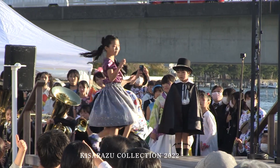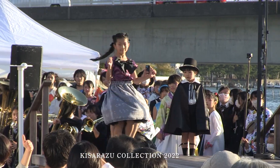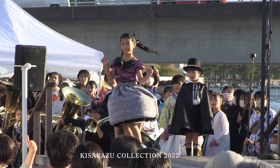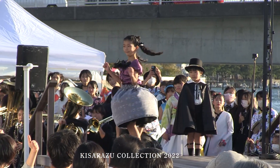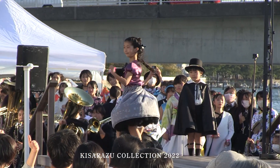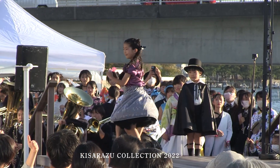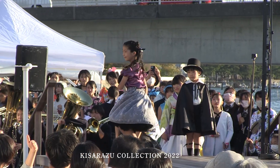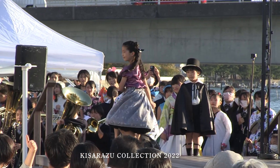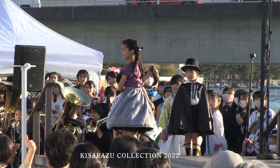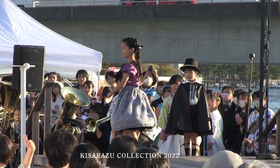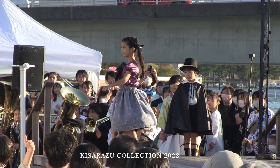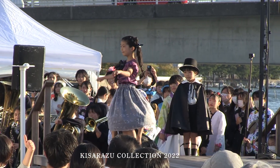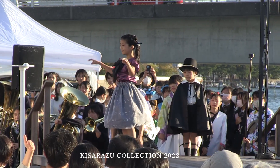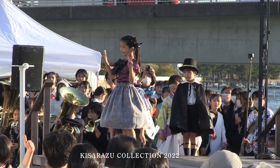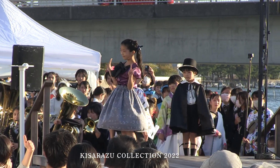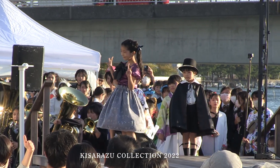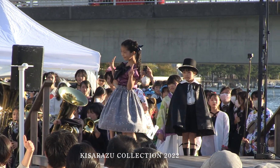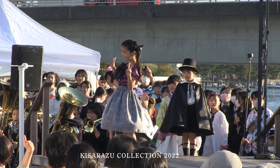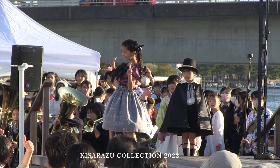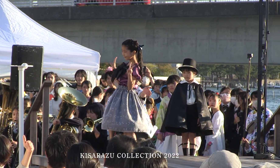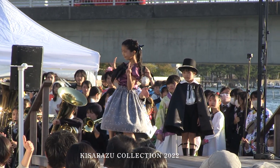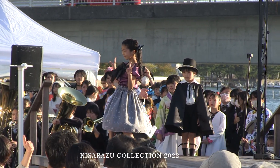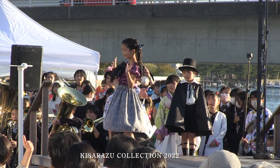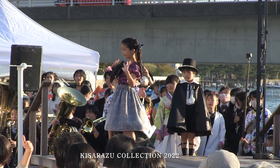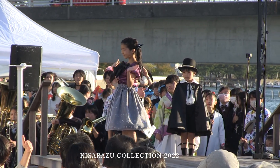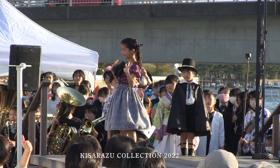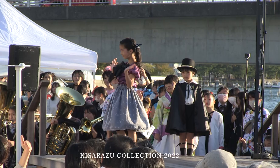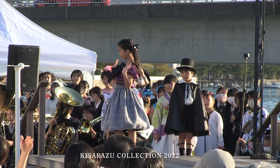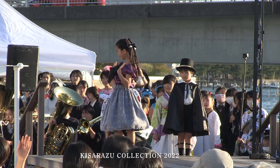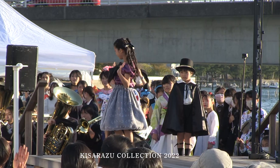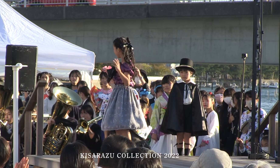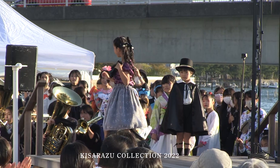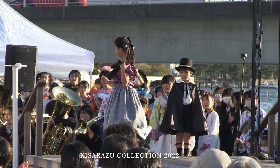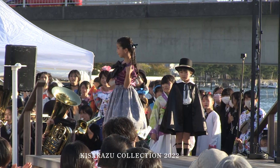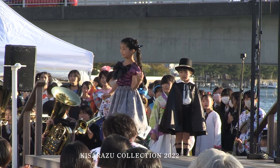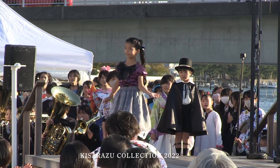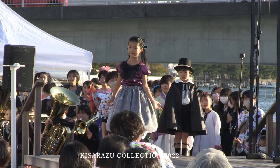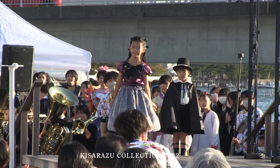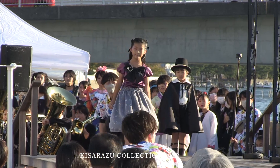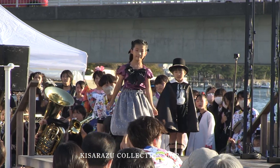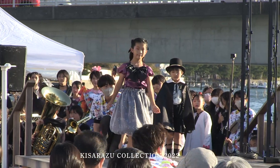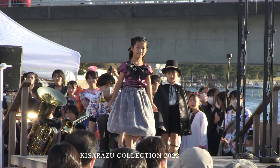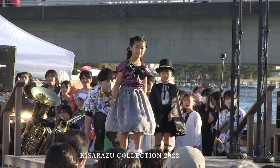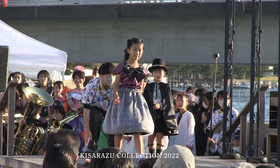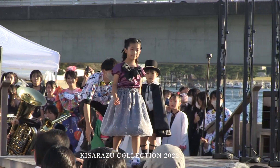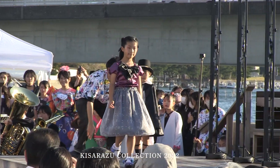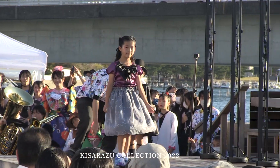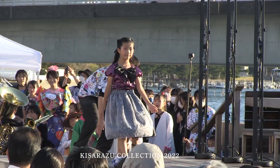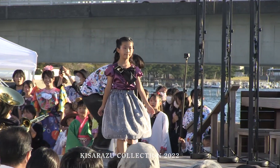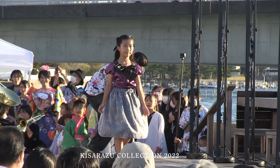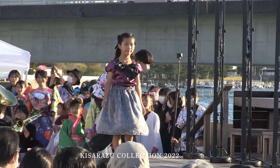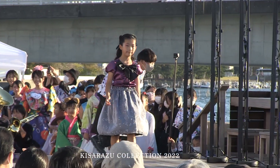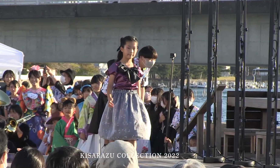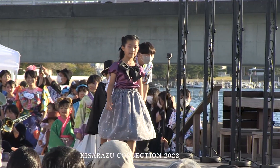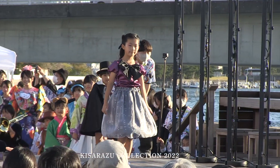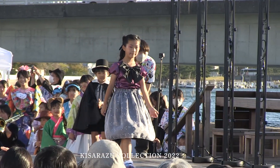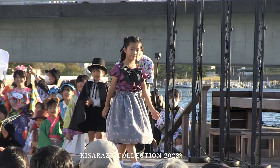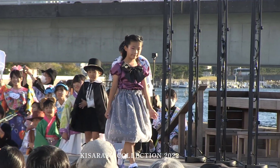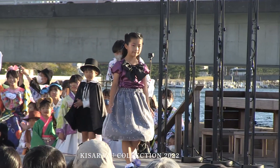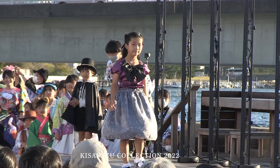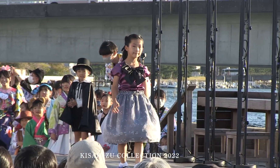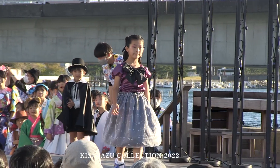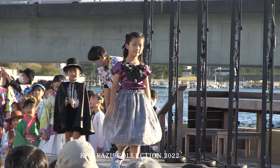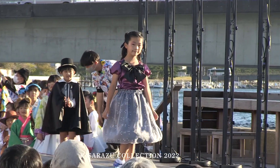たくさんの思いを込めて作ったので、れいなちゃんはもちろん見てくださっている方々にも笑顔になっていただけたら嬉しいです。